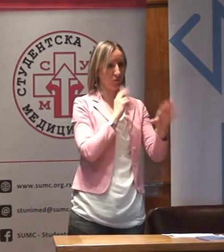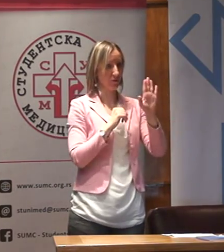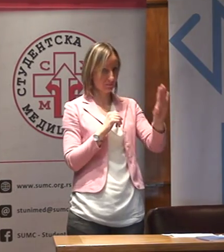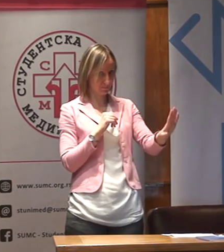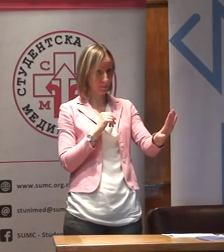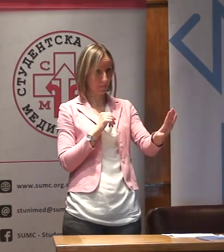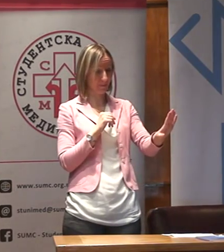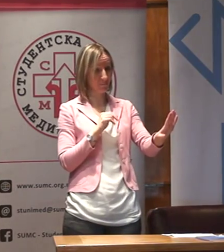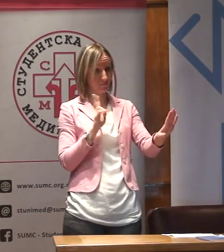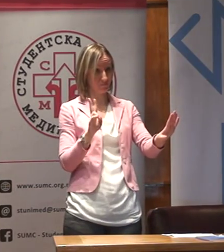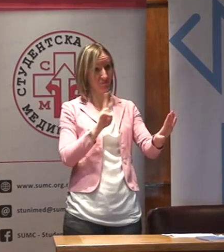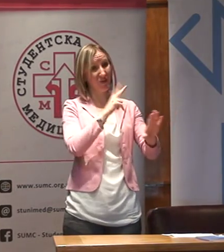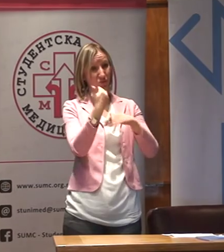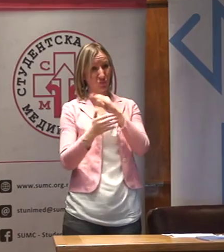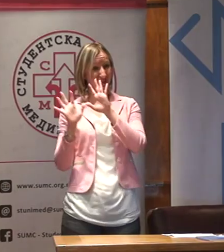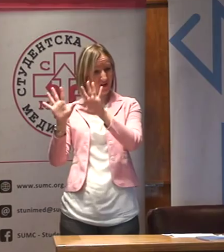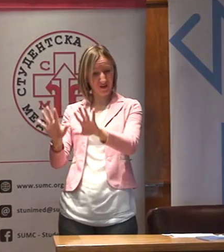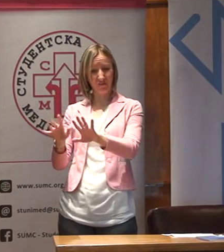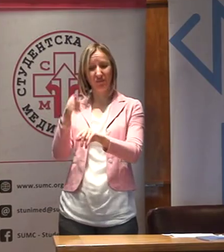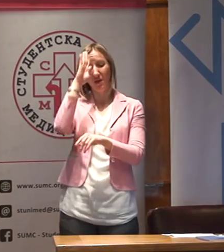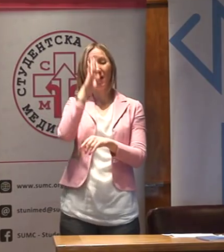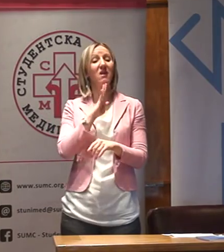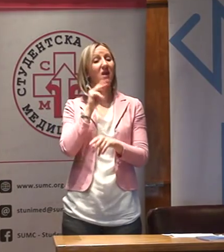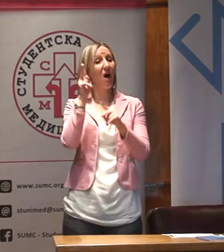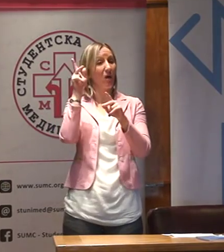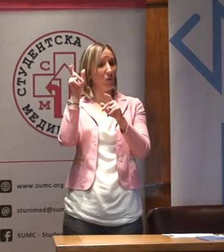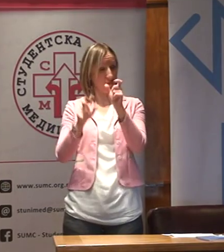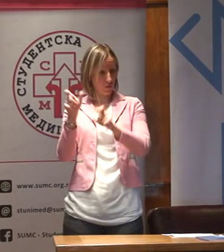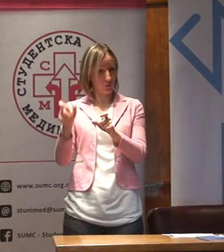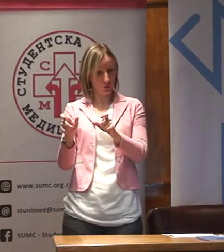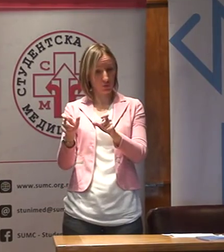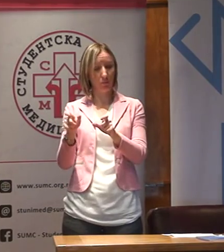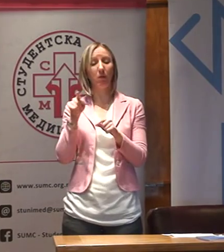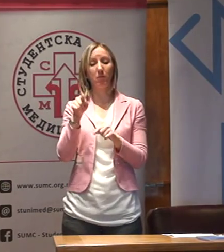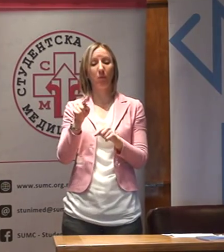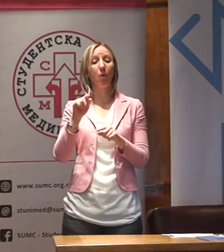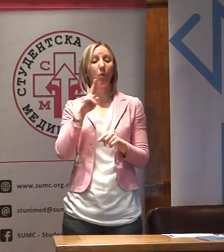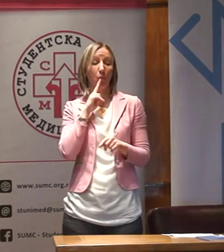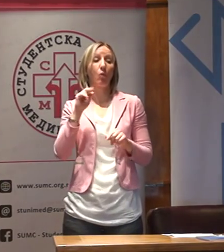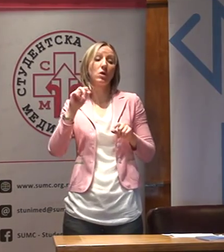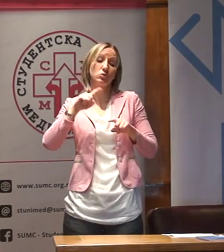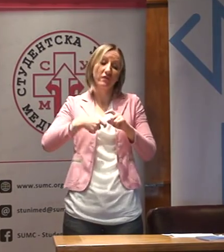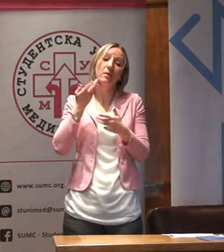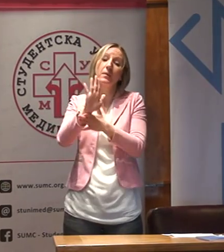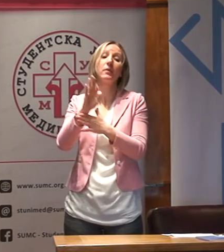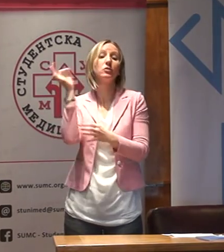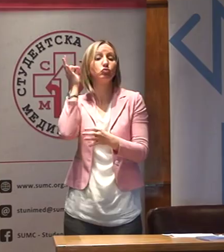i osjeća pripadnost zajednici. Sa druge strane, imamo nagluve osobe